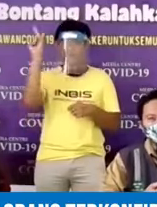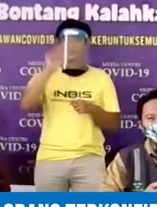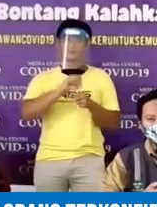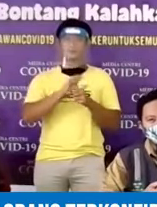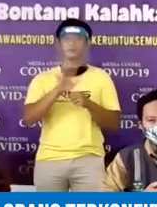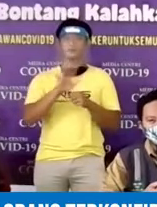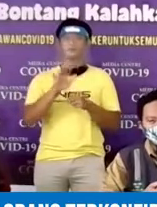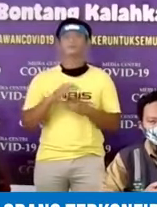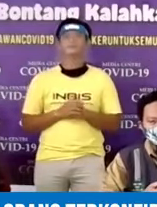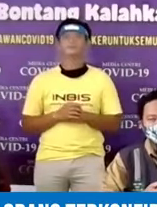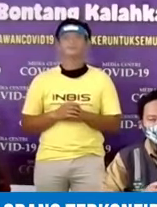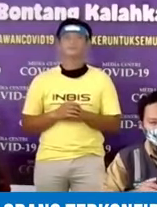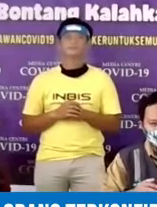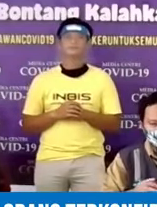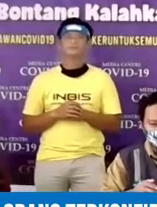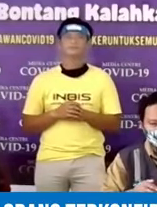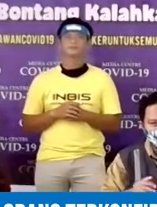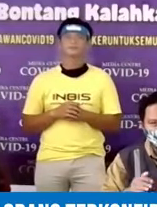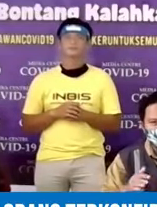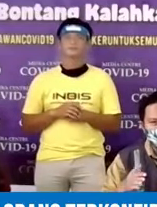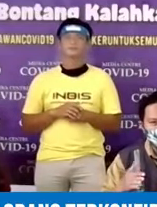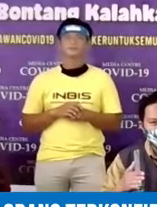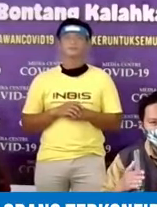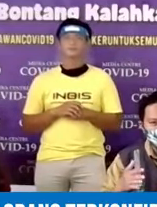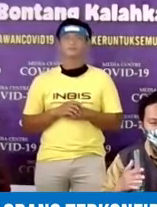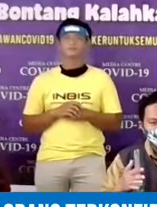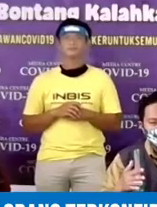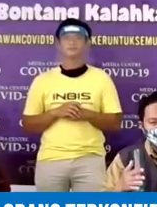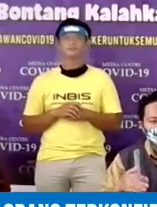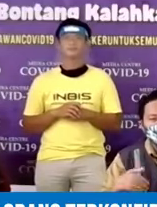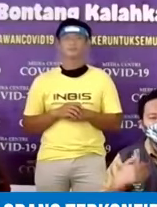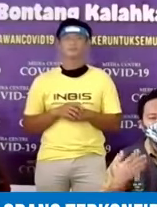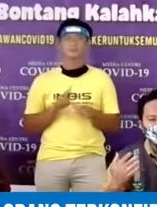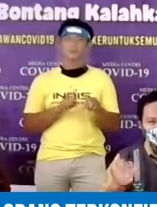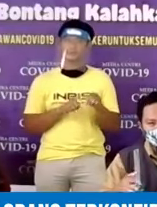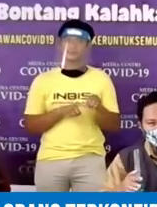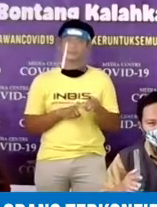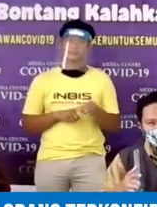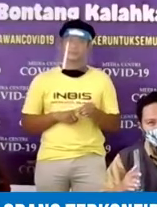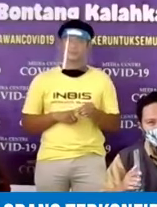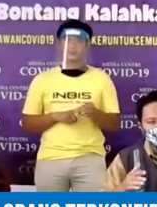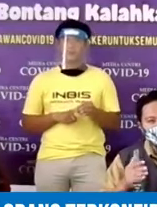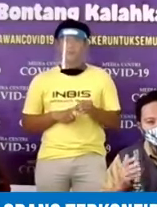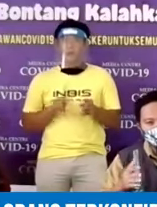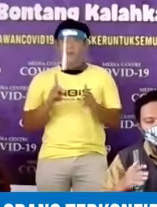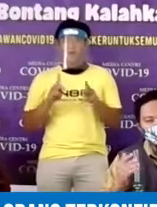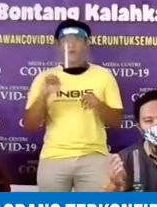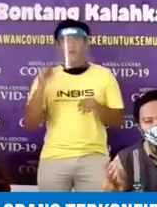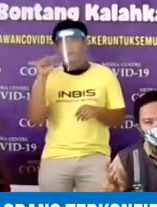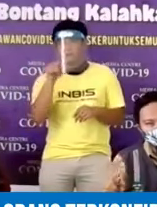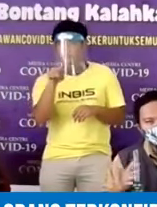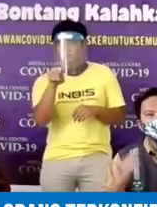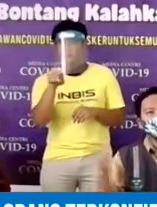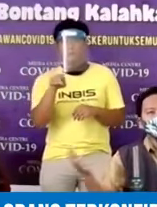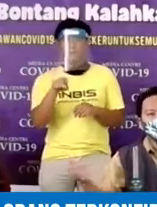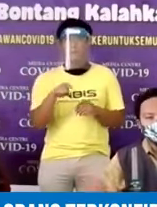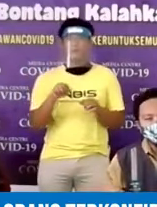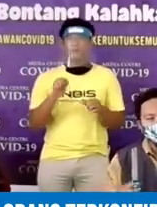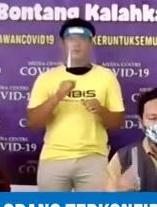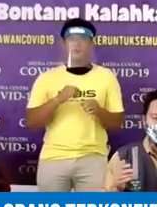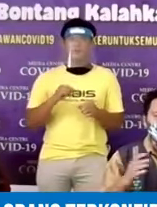226 artinya pada saat itu dia dilihat dievaluasi piala dan sebagainya ya